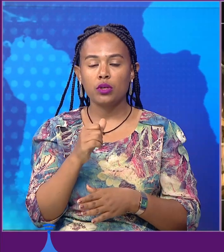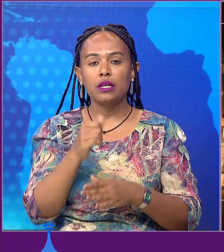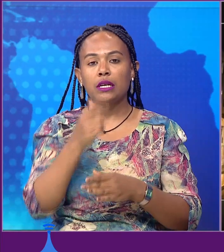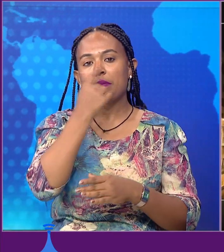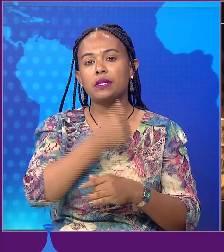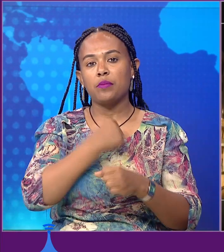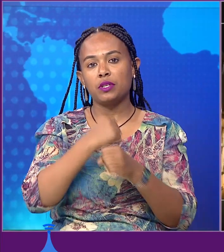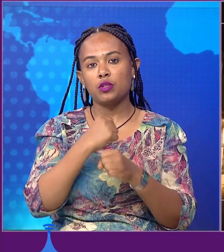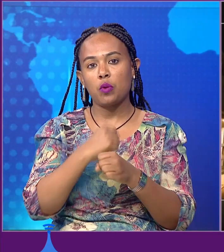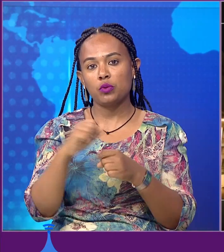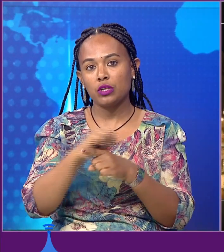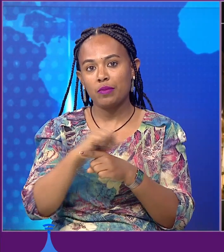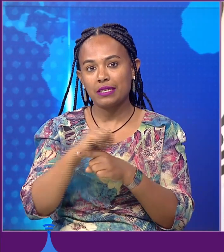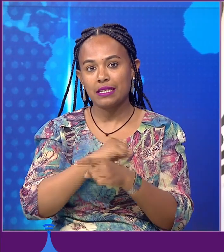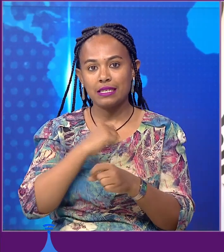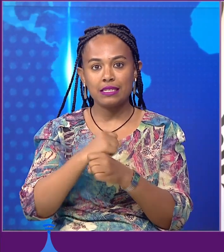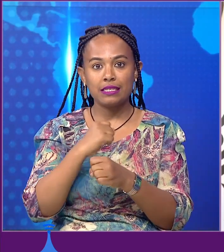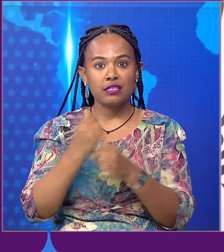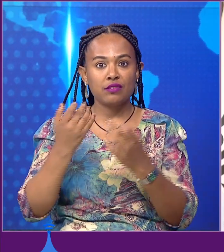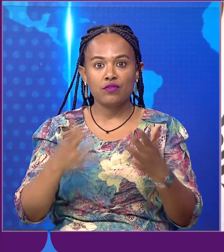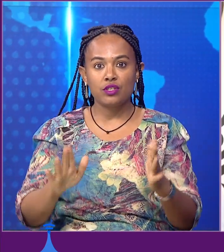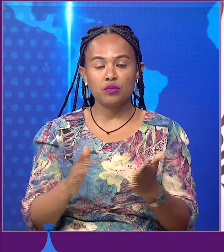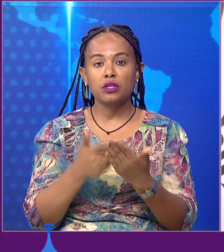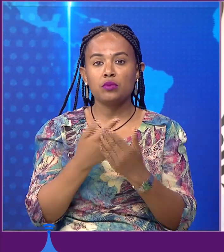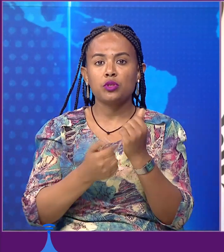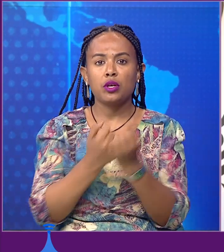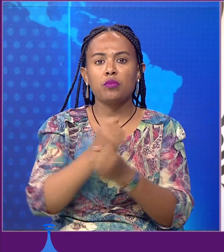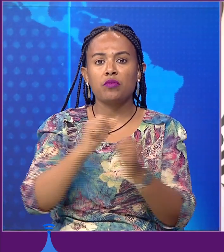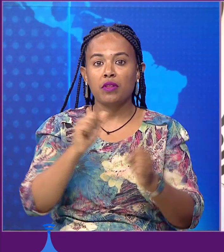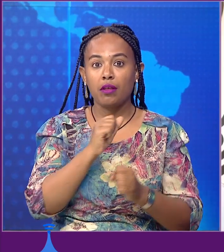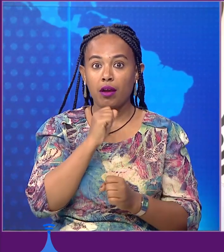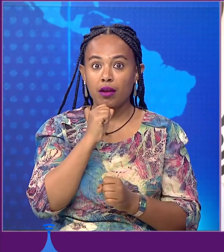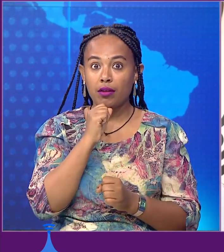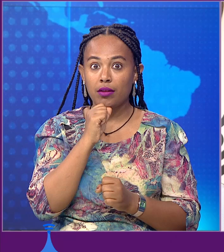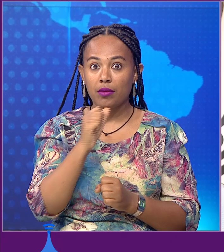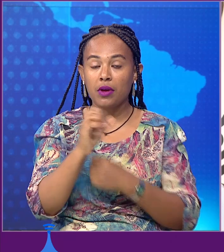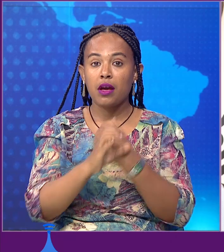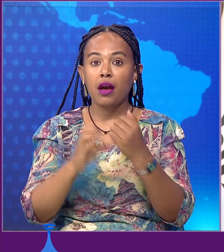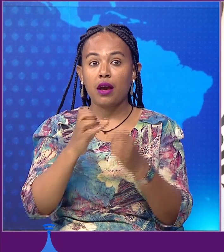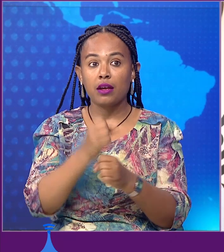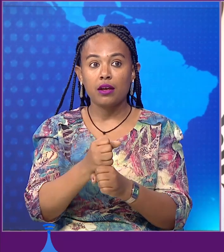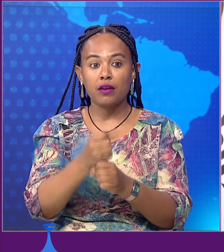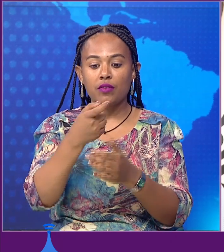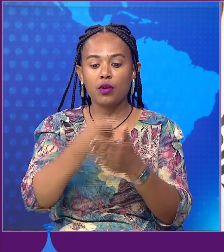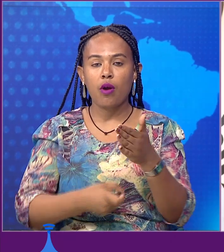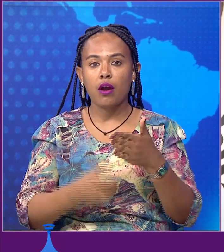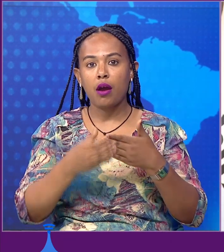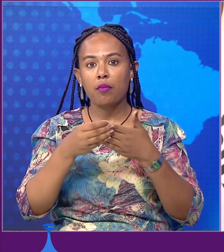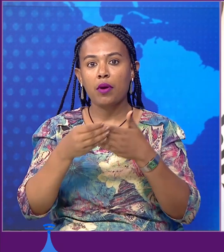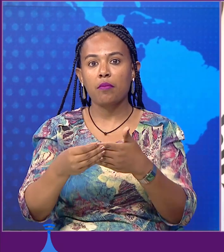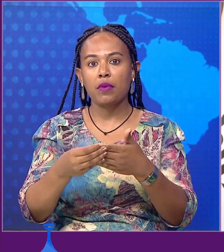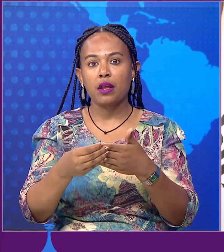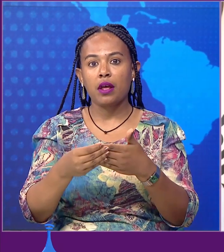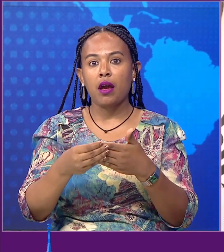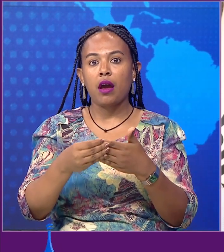የማሳመን ስራዎችን የማሰልጠን ስራዎችን ሰርተናል። ነገር ግን በዚህ ብቻ የሚፈታ ስላልሆነ ሀገር አቀፍ የዋጋ መመሪያ ወይም